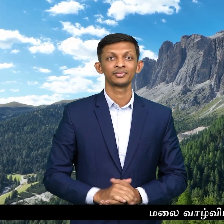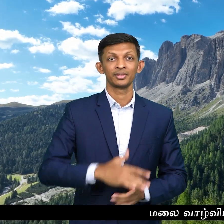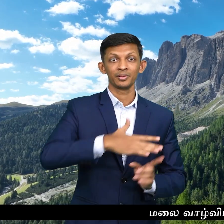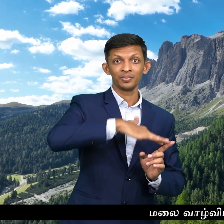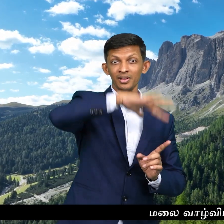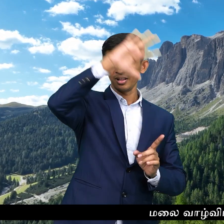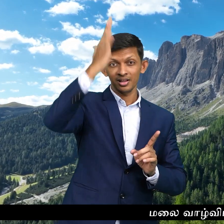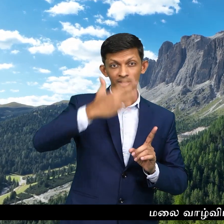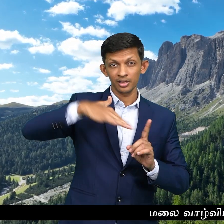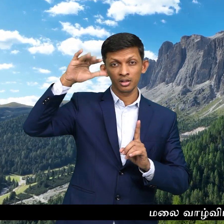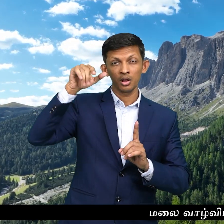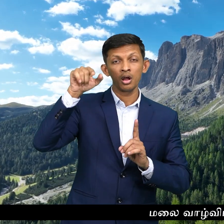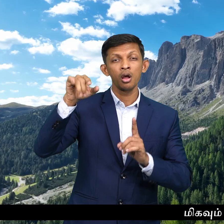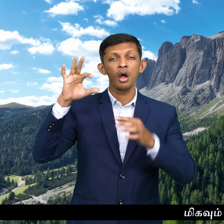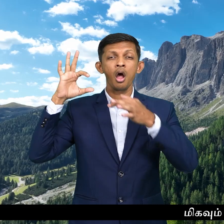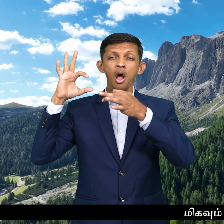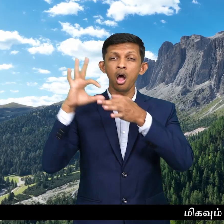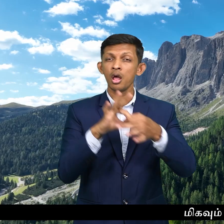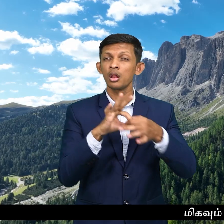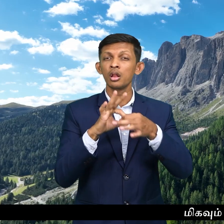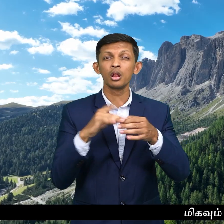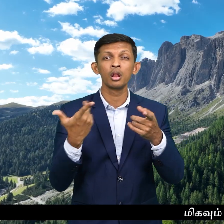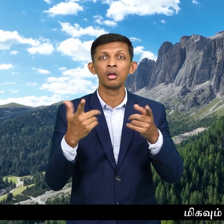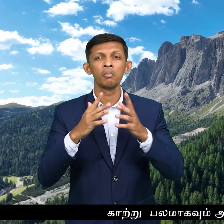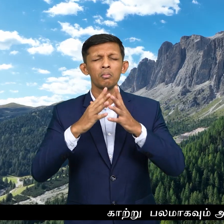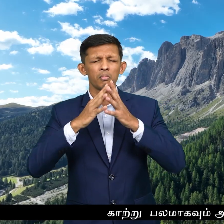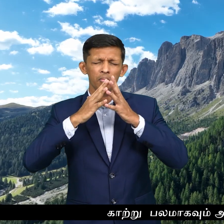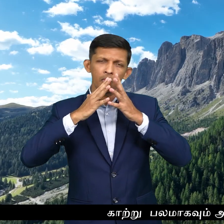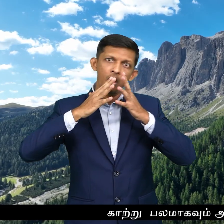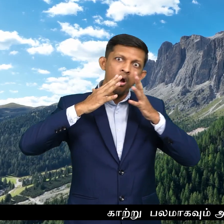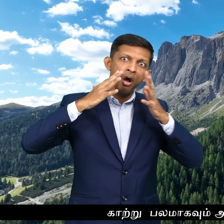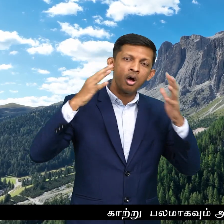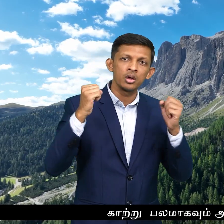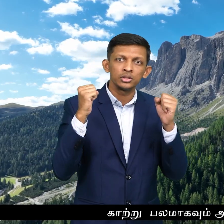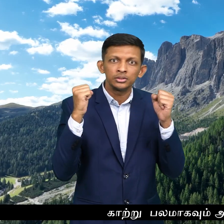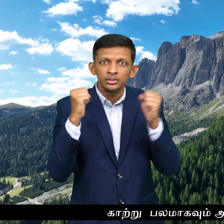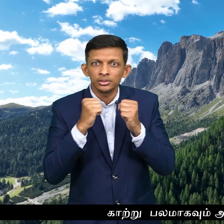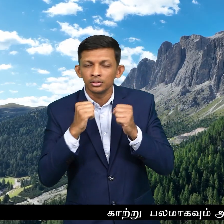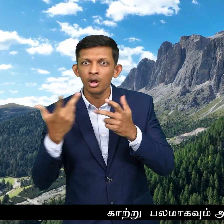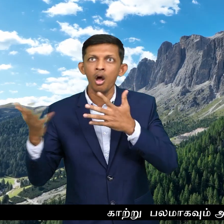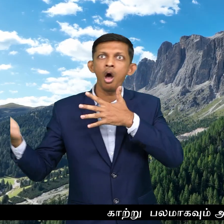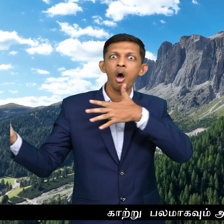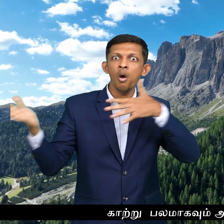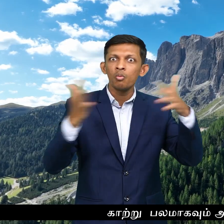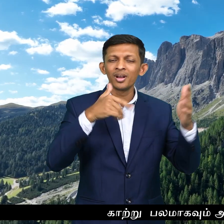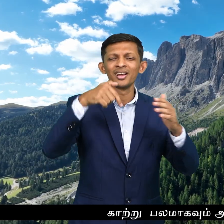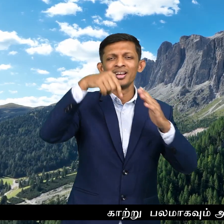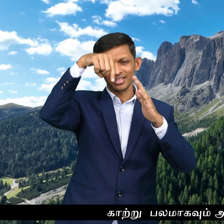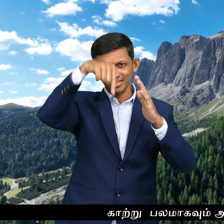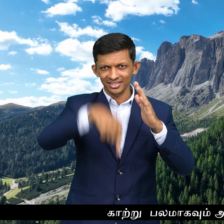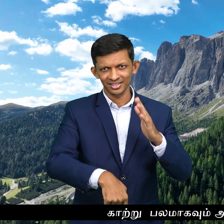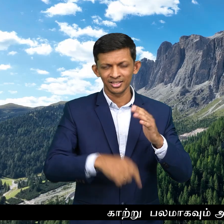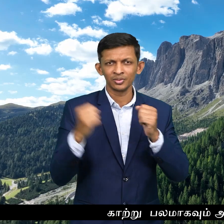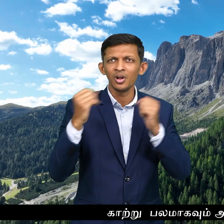மலை வாழ்விடங்கள் பொதுவாக மிகவும் குளிராகவும் காற்று பலமாகவும் அடித்துக்கொண்டு இருக்கும்.